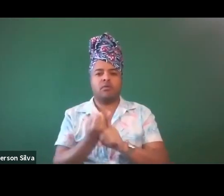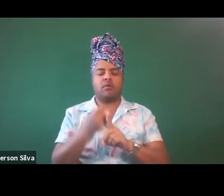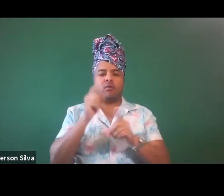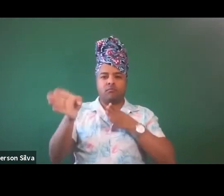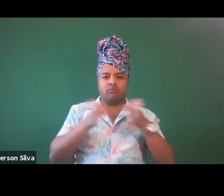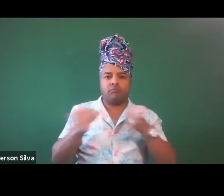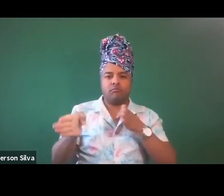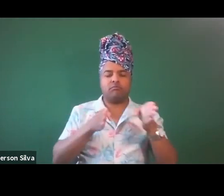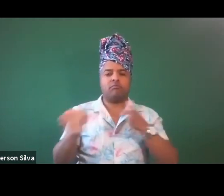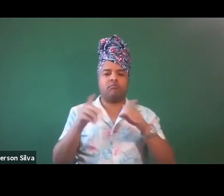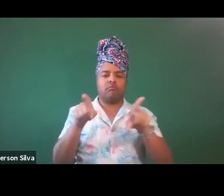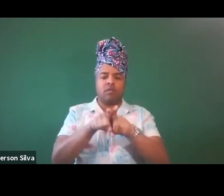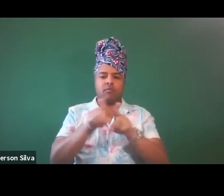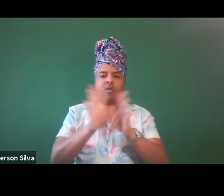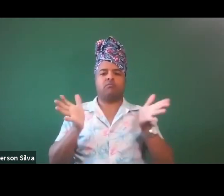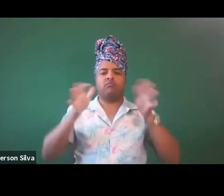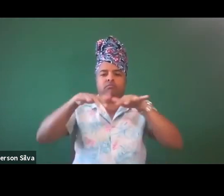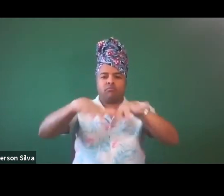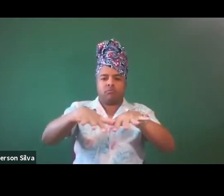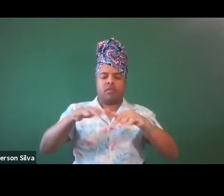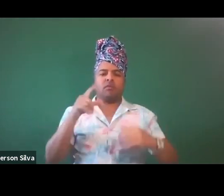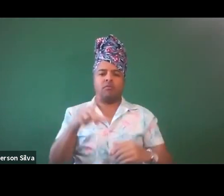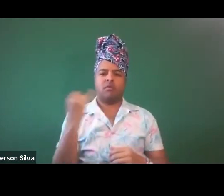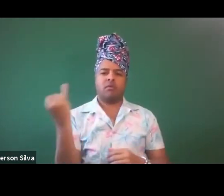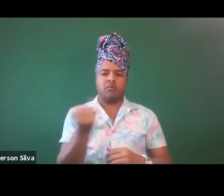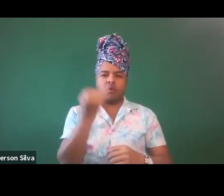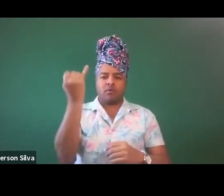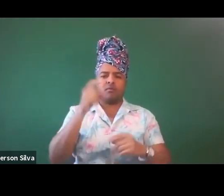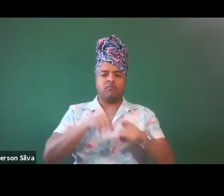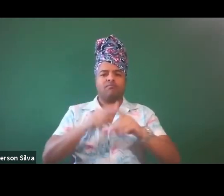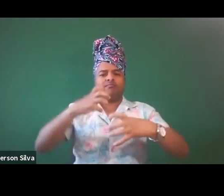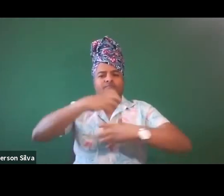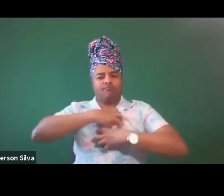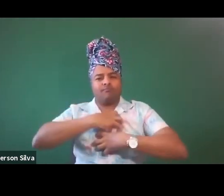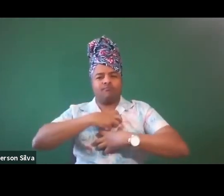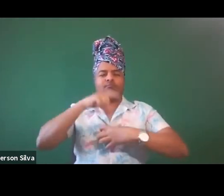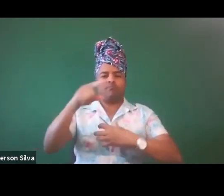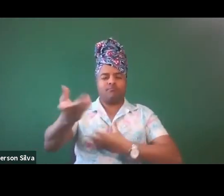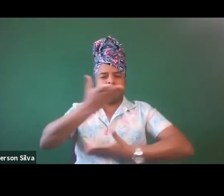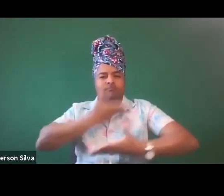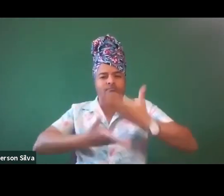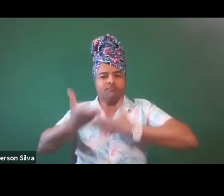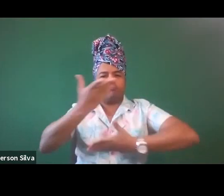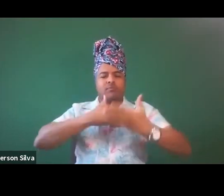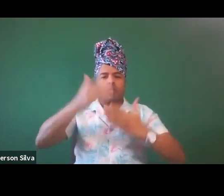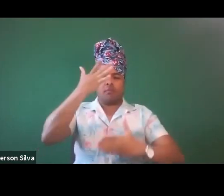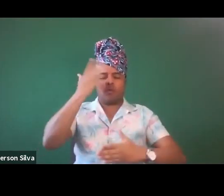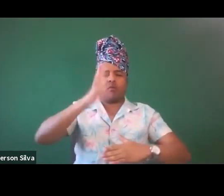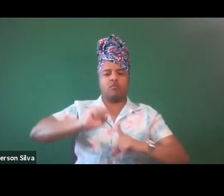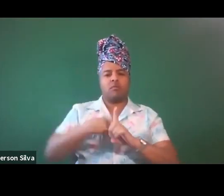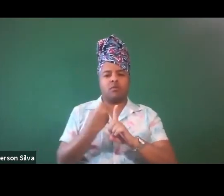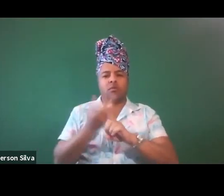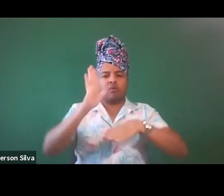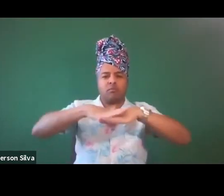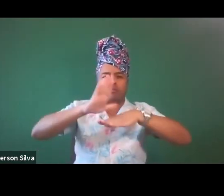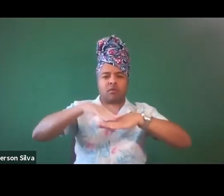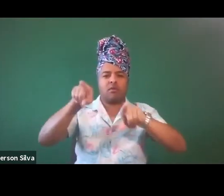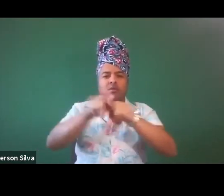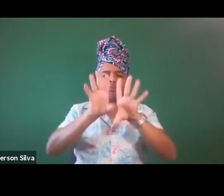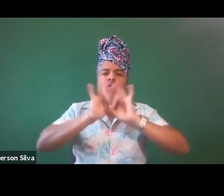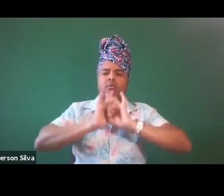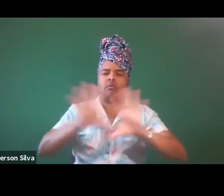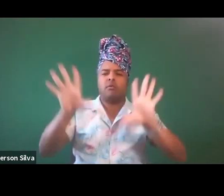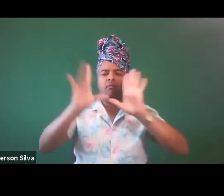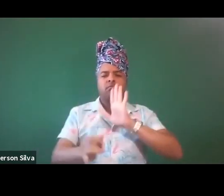e acessibilidade, uma forma de sensibilizar e mobilizar a sociedade pela autonomia, independência e liberdade